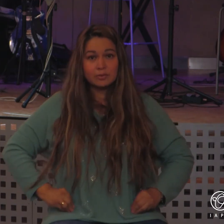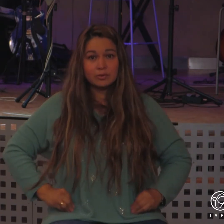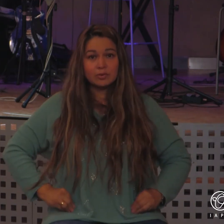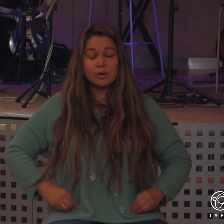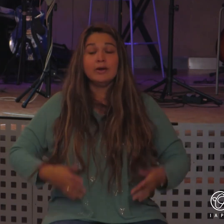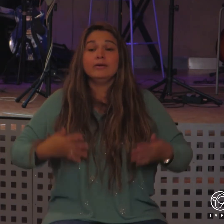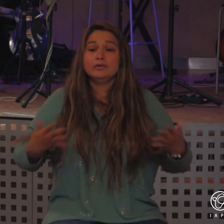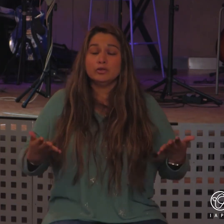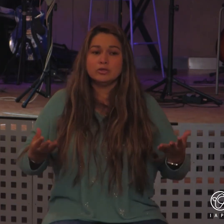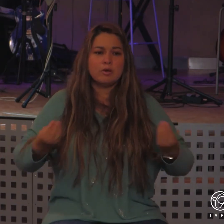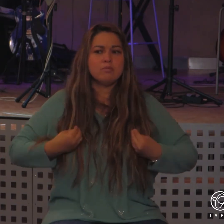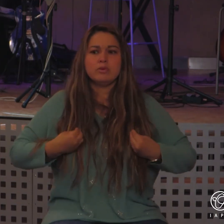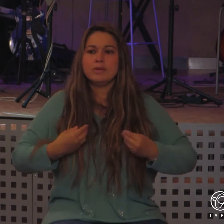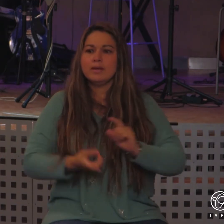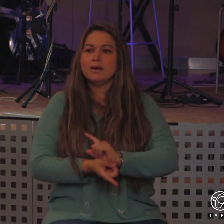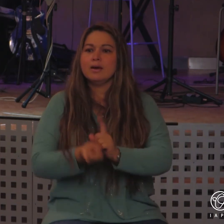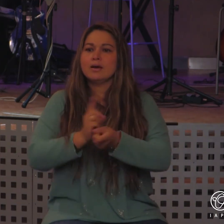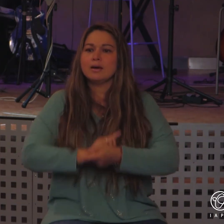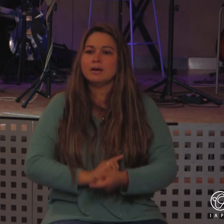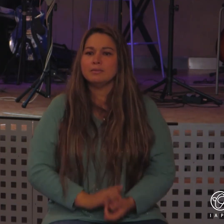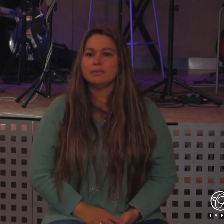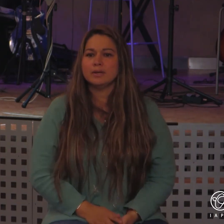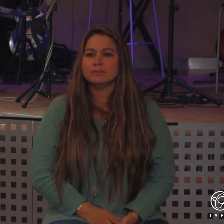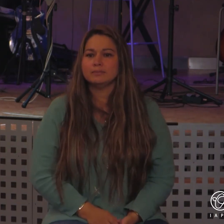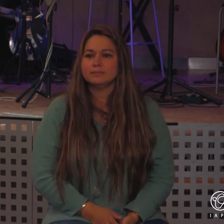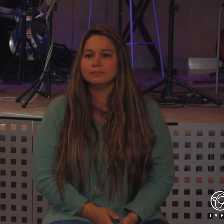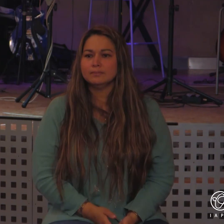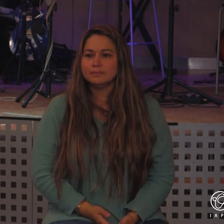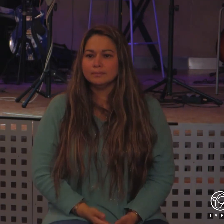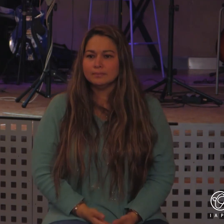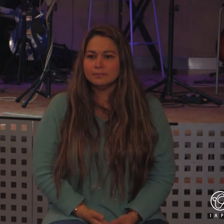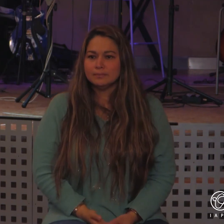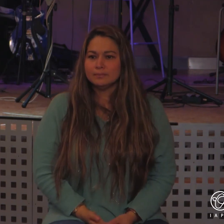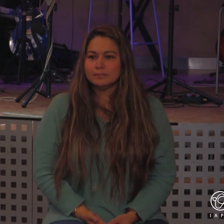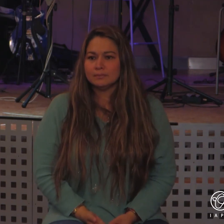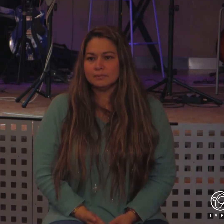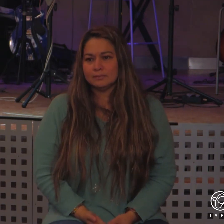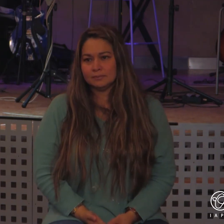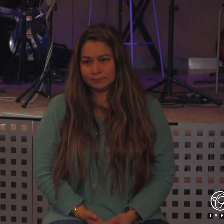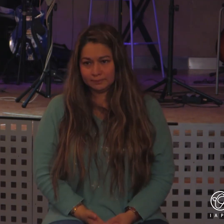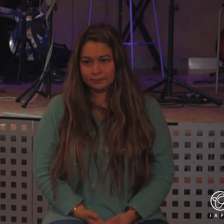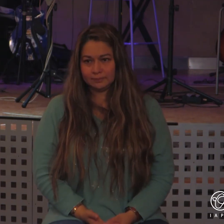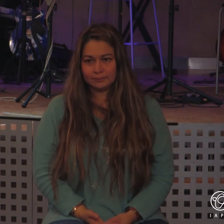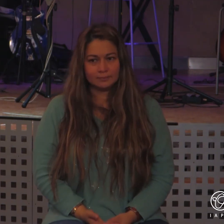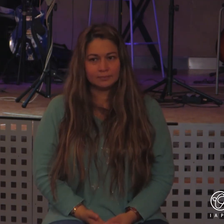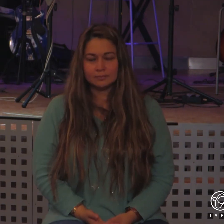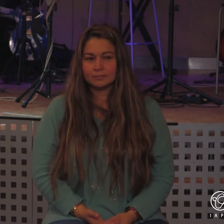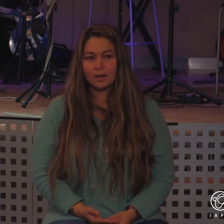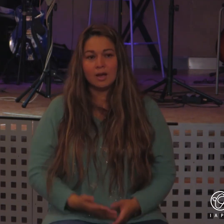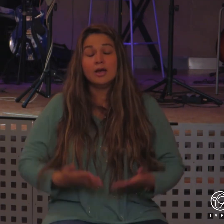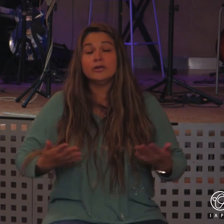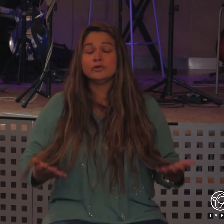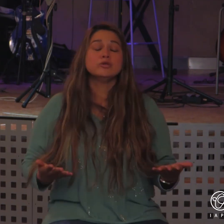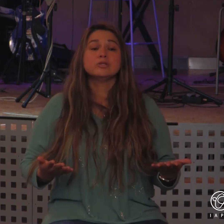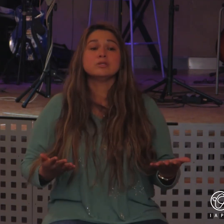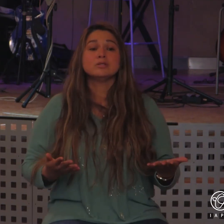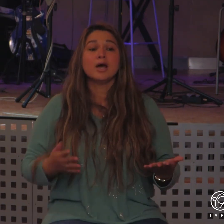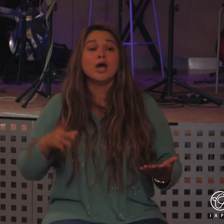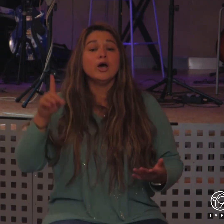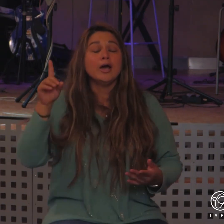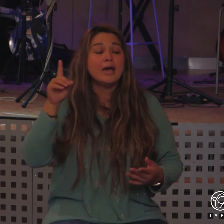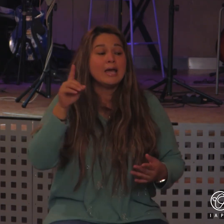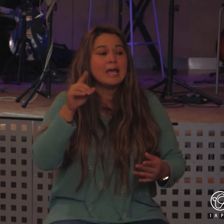mi situación, pero la situación del enemigo no la va a cambiar nadie. Nadie, nunca, jamás. Él